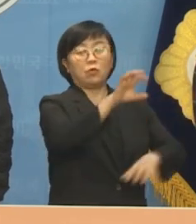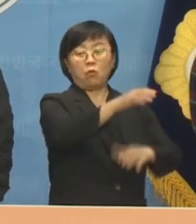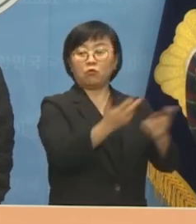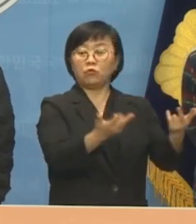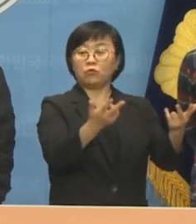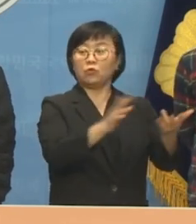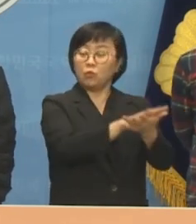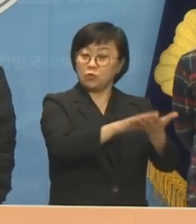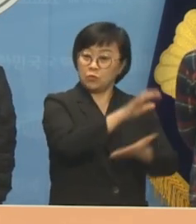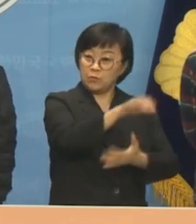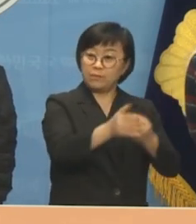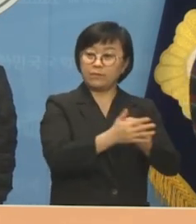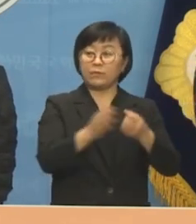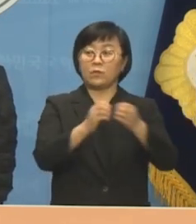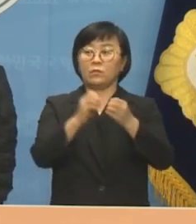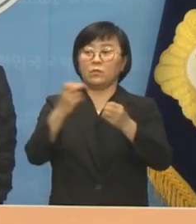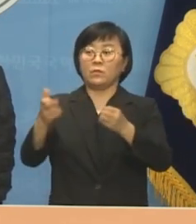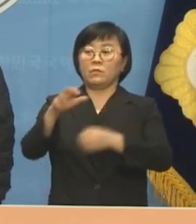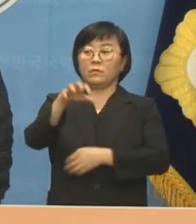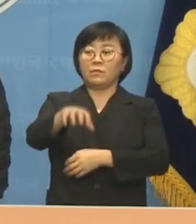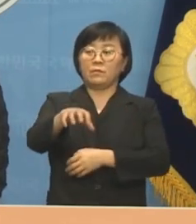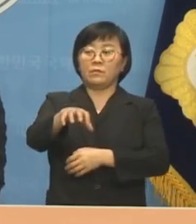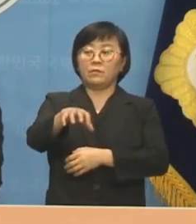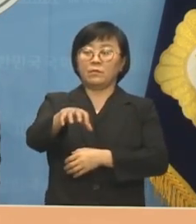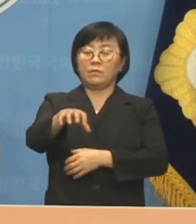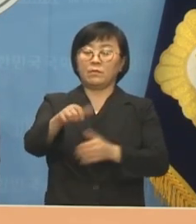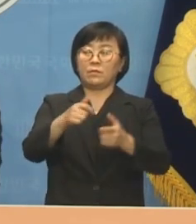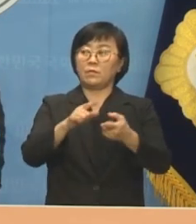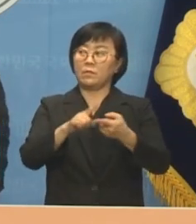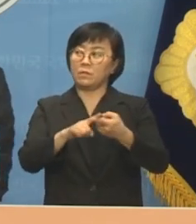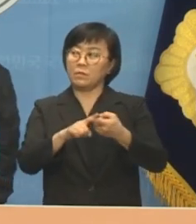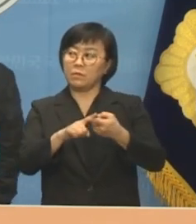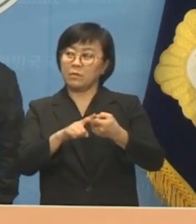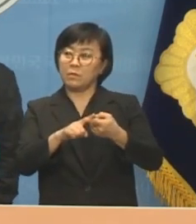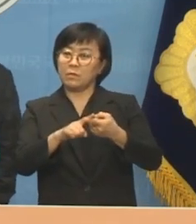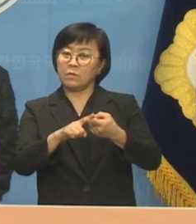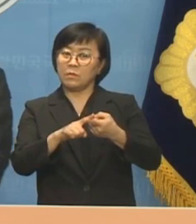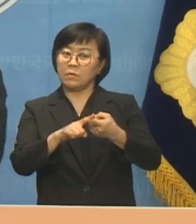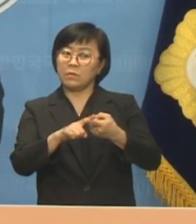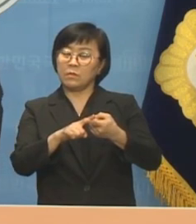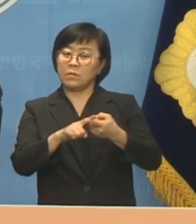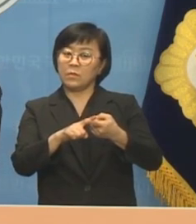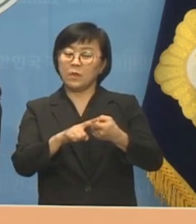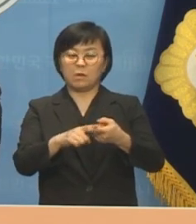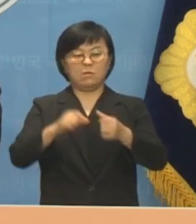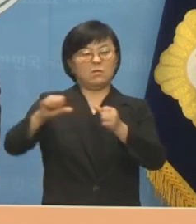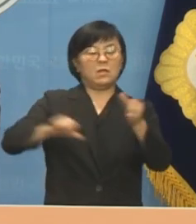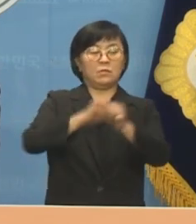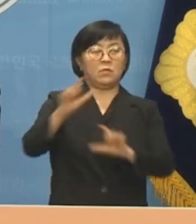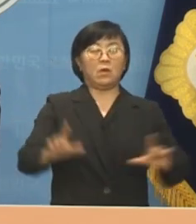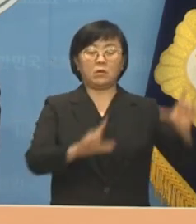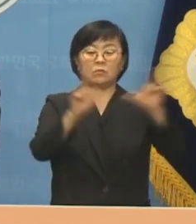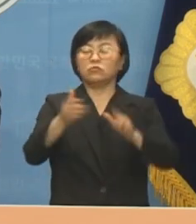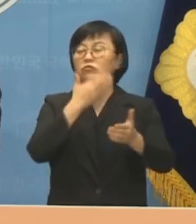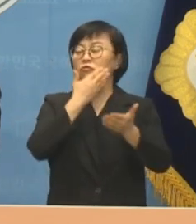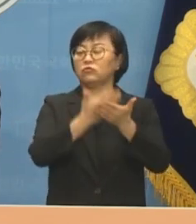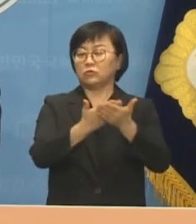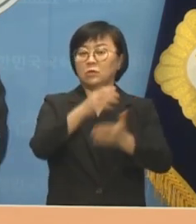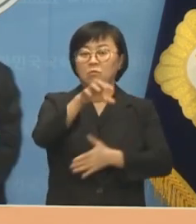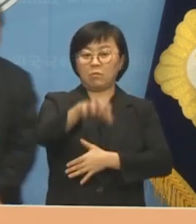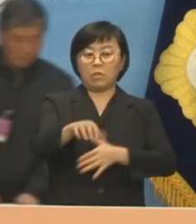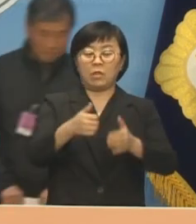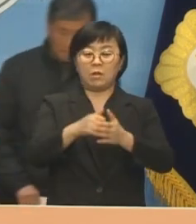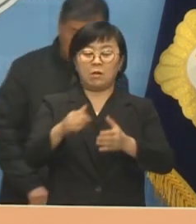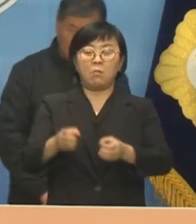있고 논산평야의 젖줄인 탑정호의 원류가 흐르는 생태적으로 중요한 곳입니다. 특히